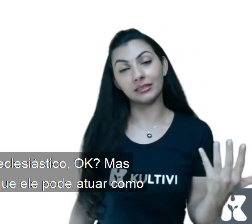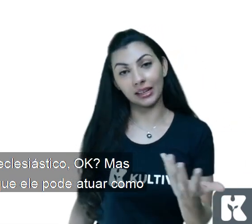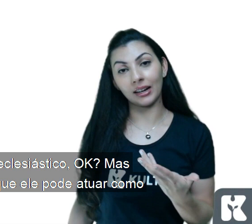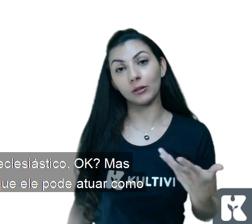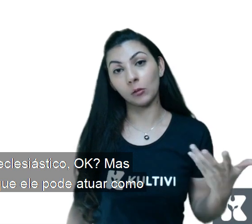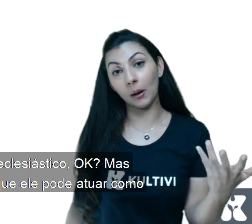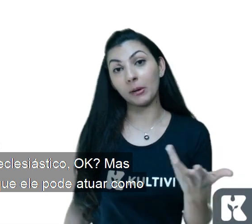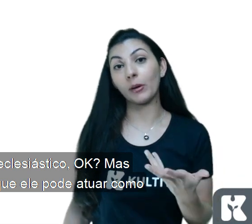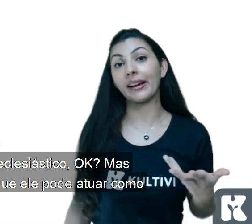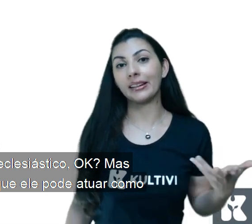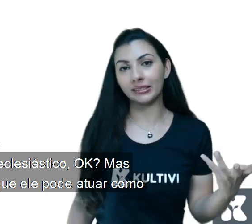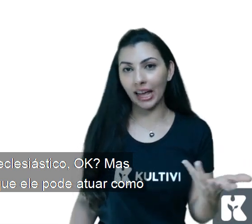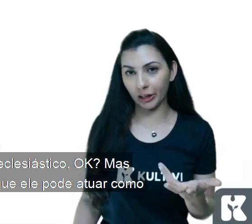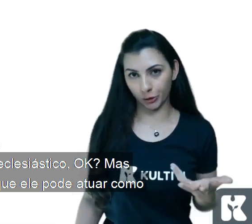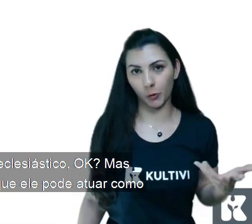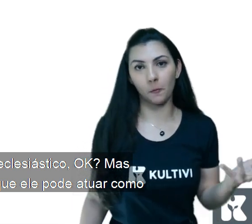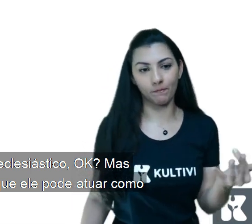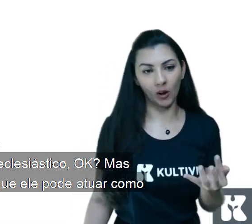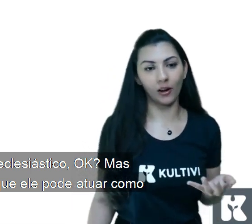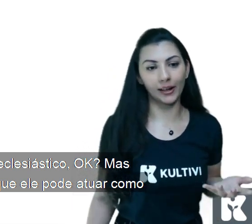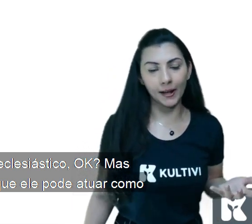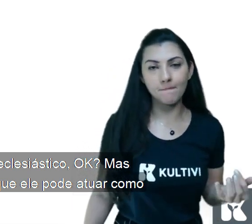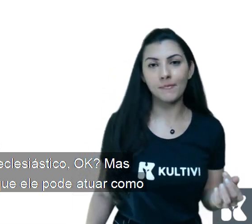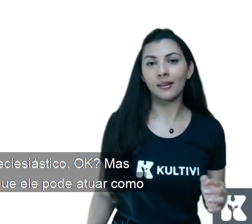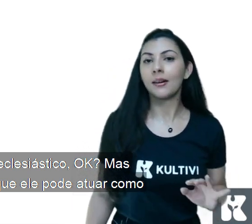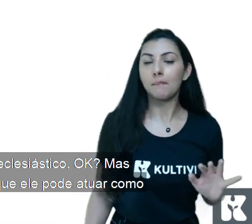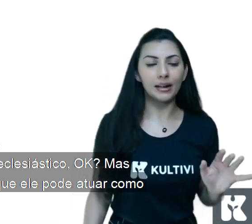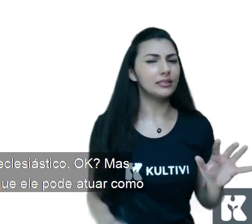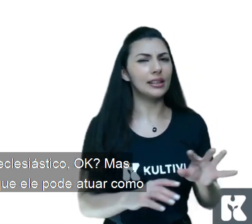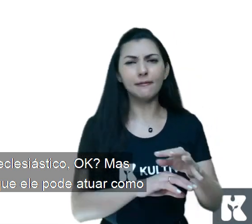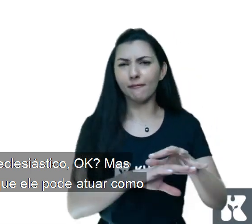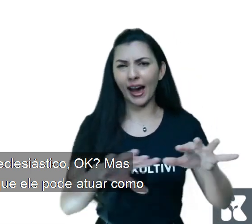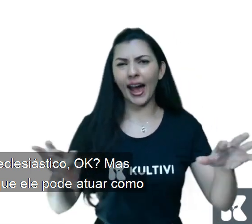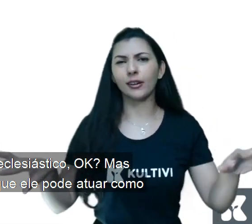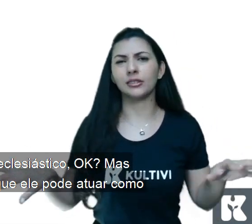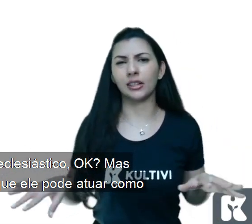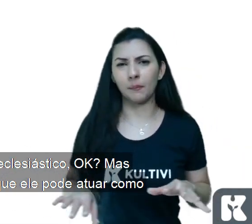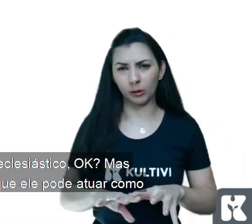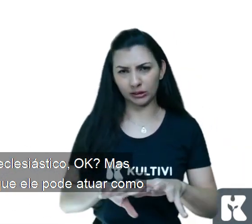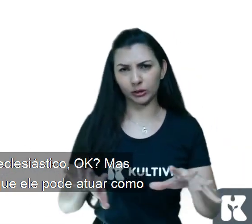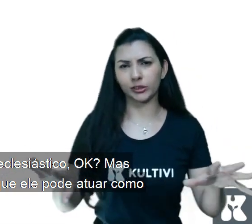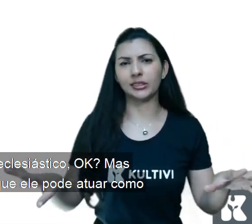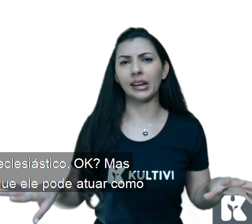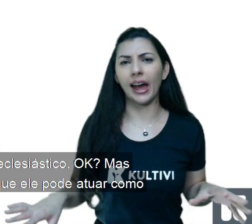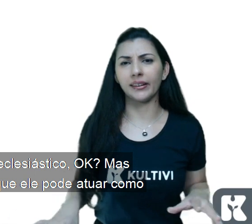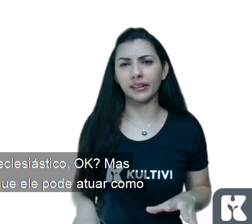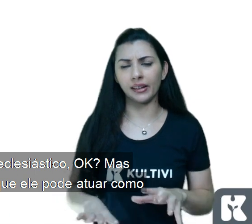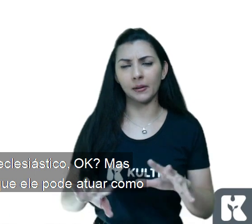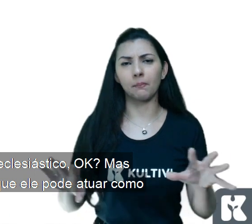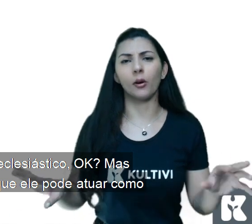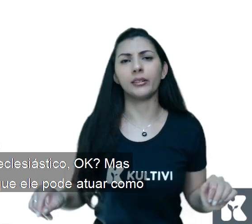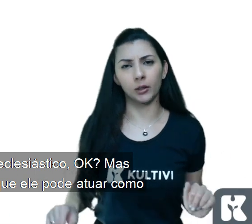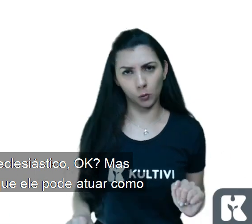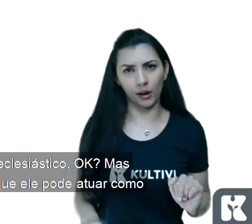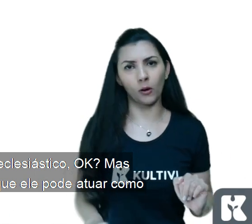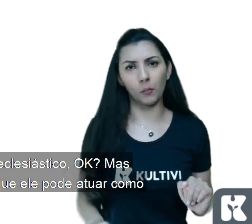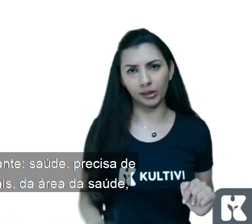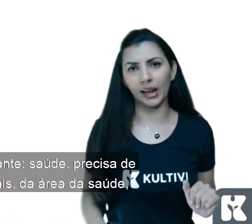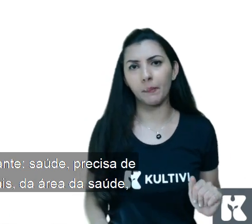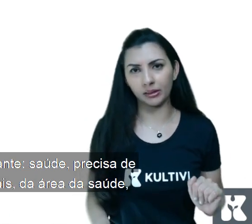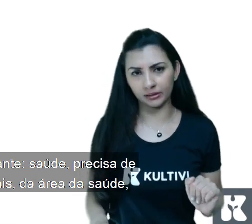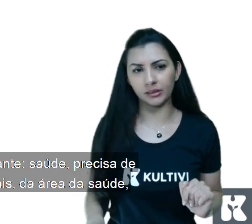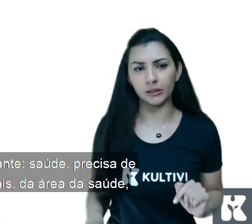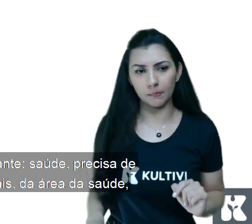Libras no âmbito eclesiástico, ok? Mas tem vários âmbitos da sociedade que ele pode atuar